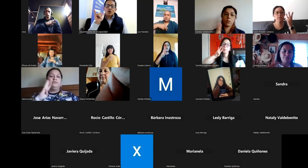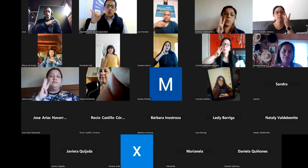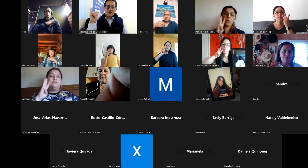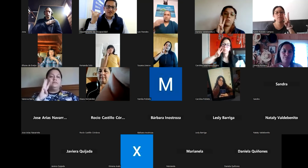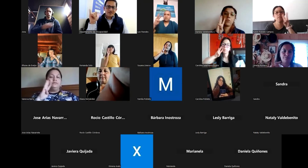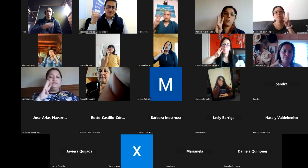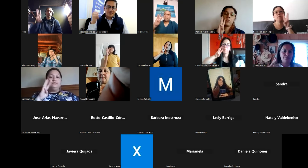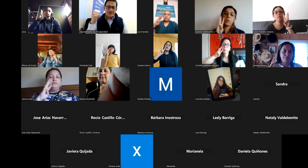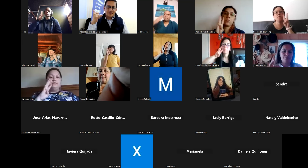jueves,